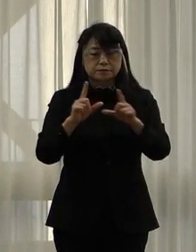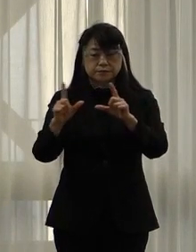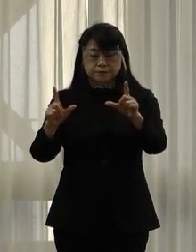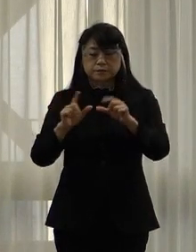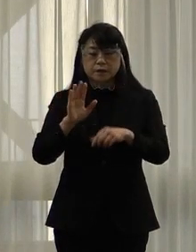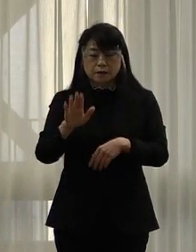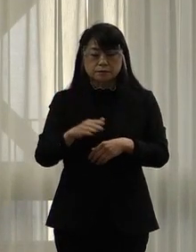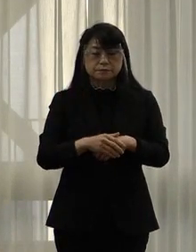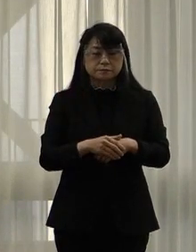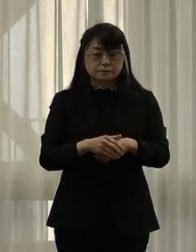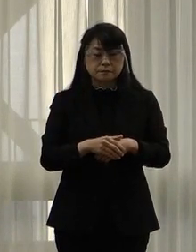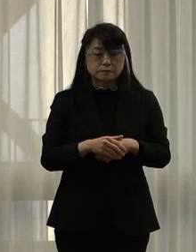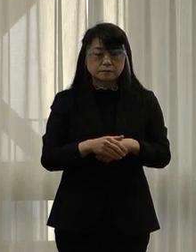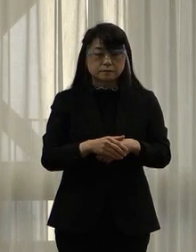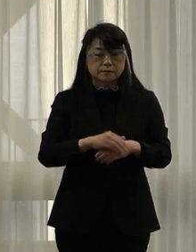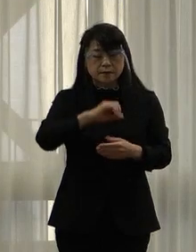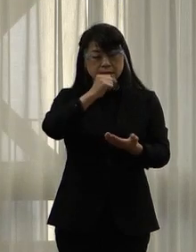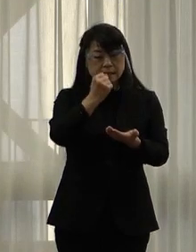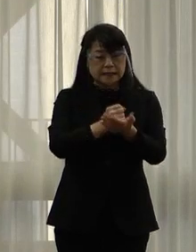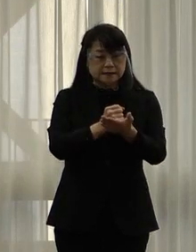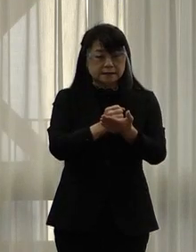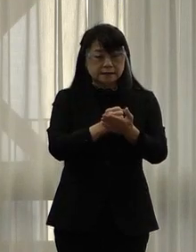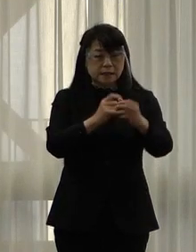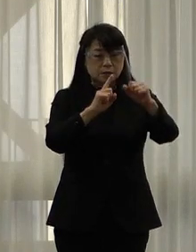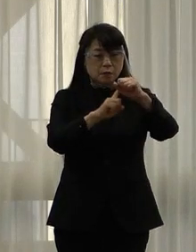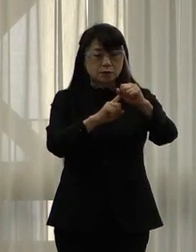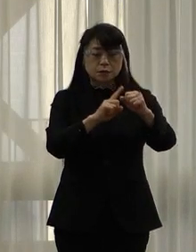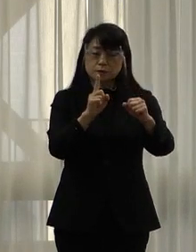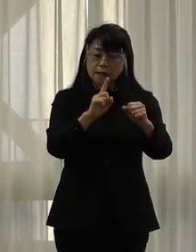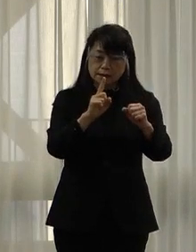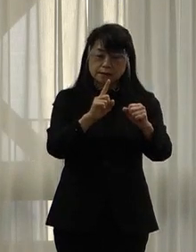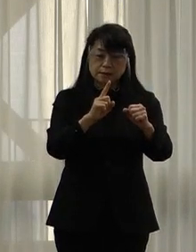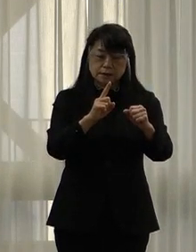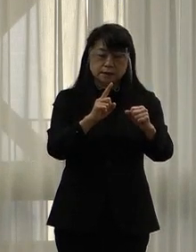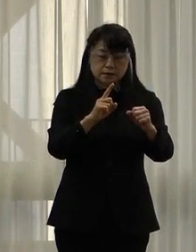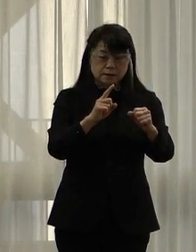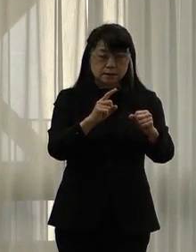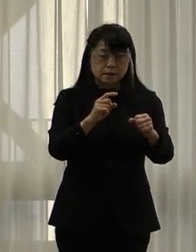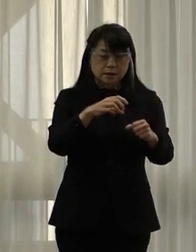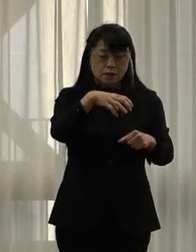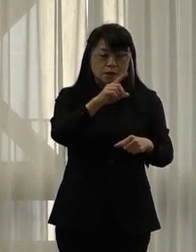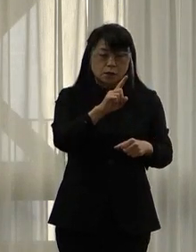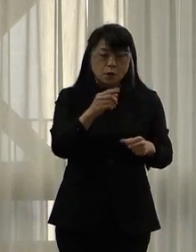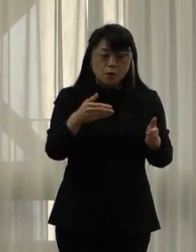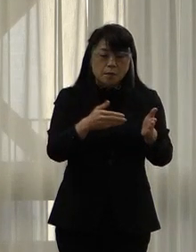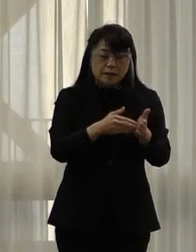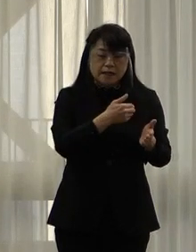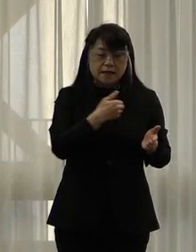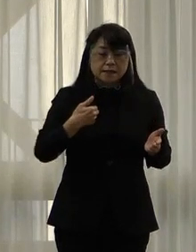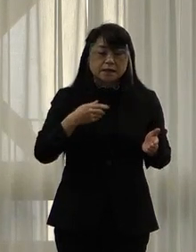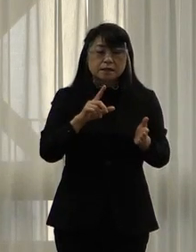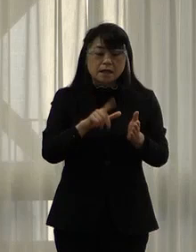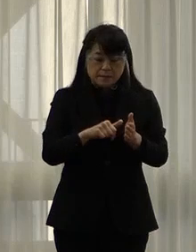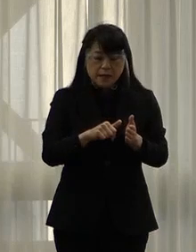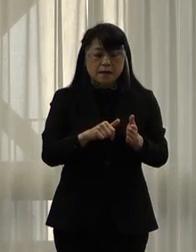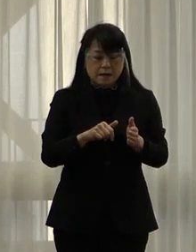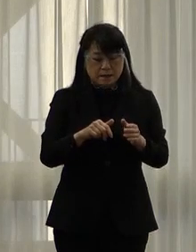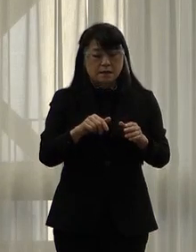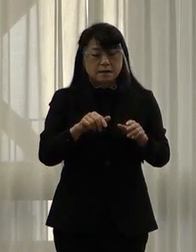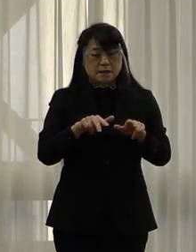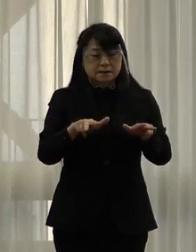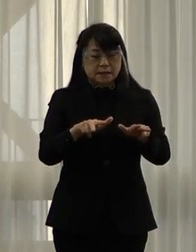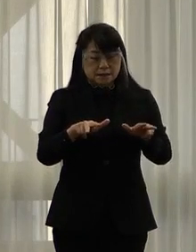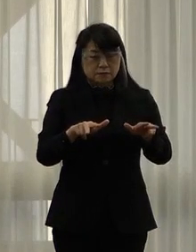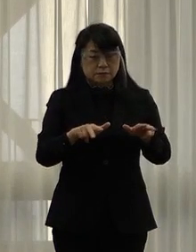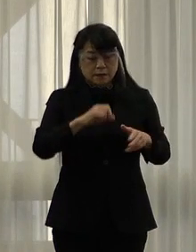るんですけども、どこまで達成すれば、どこまで、できれば、今回のこの政策、は具体